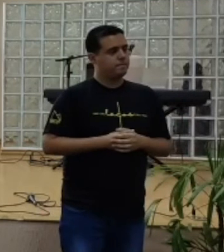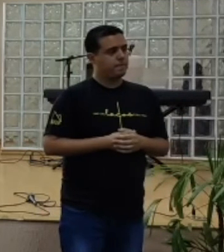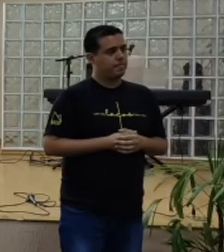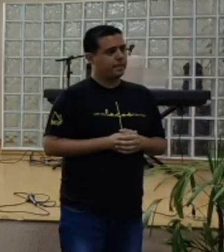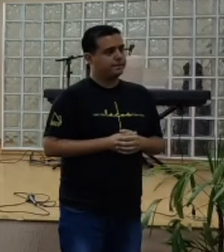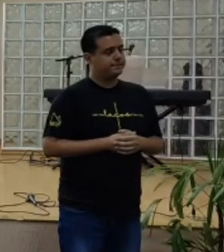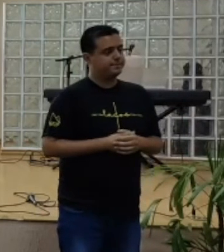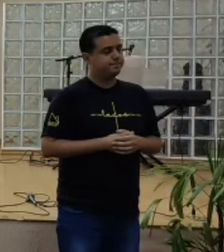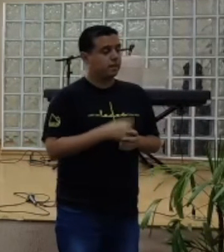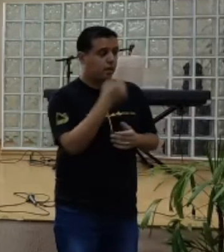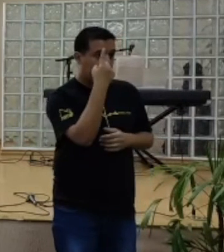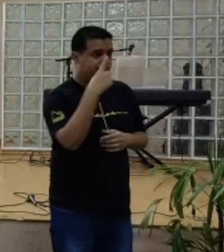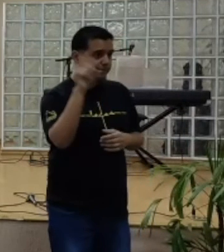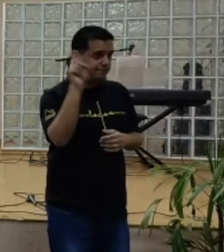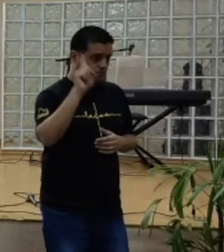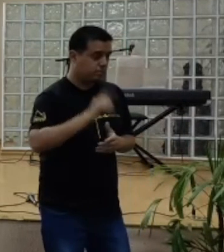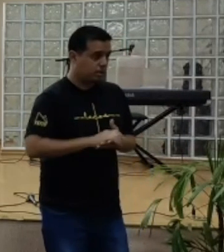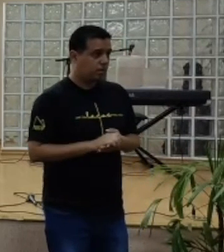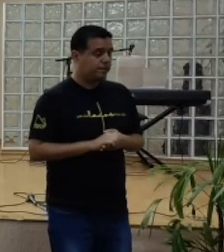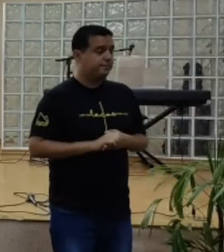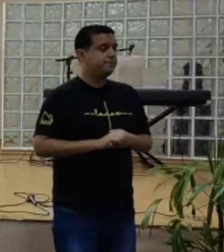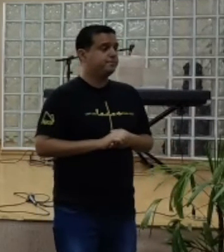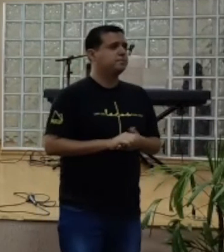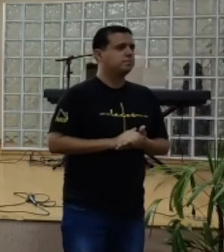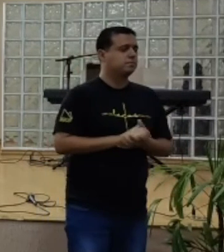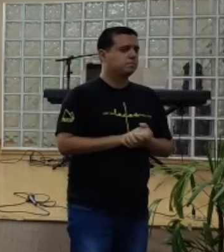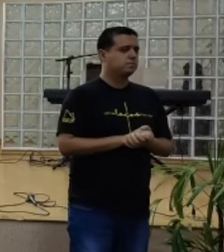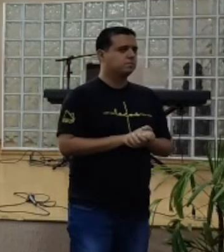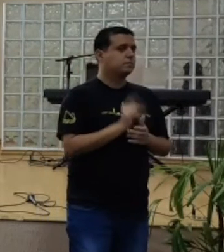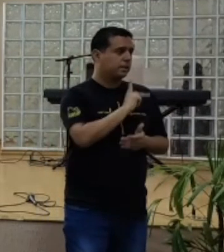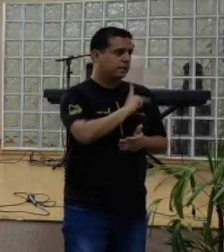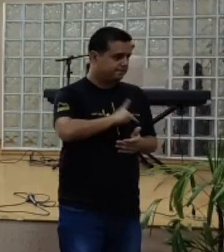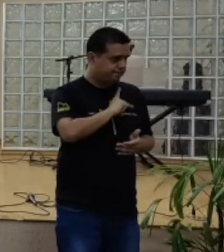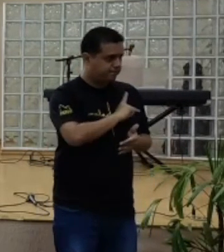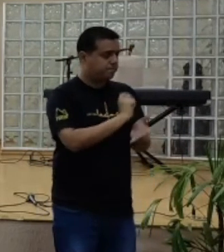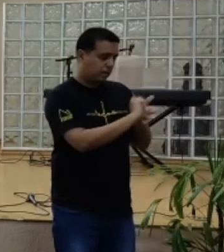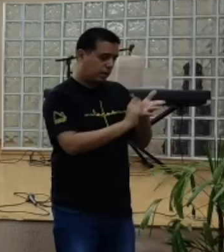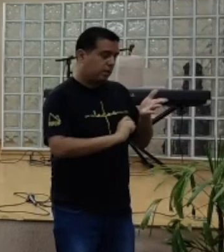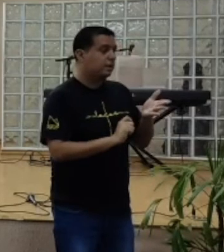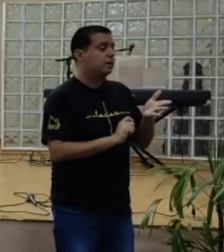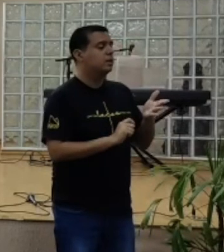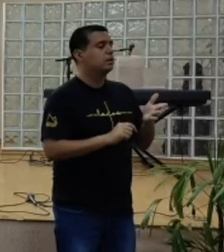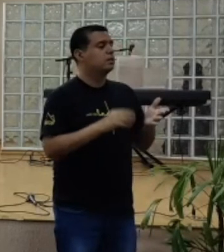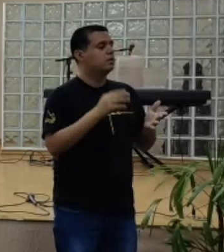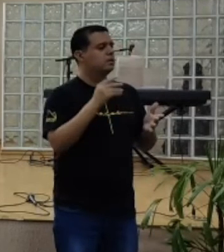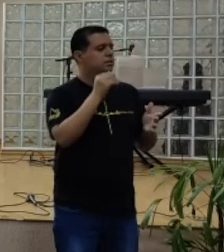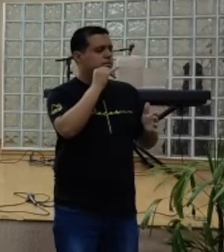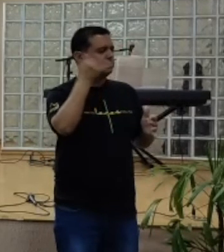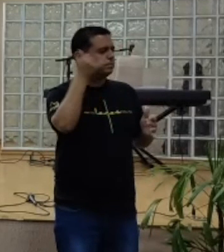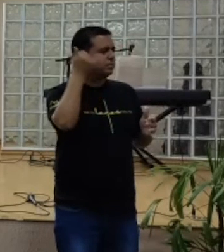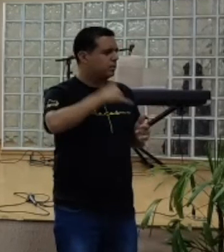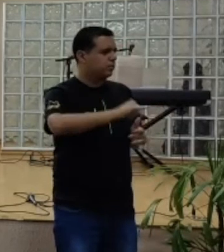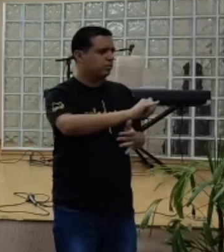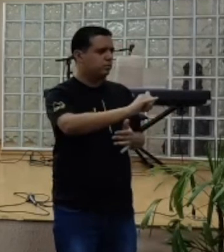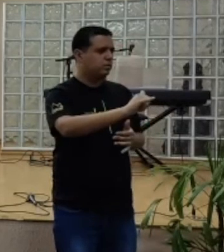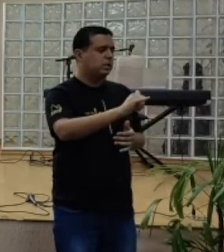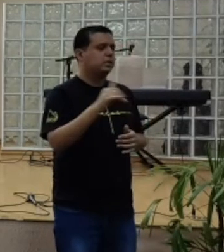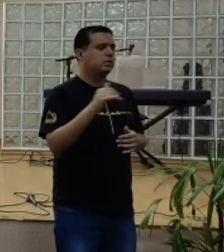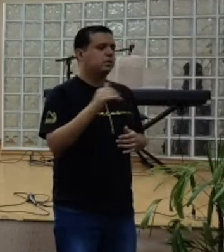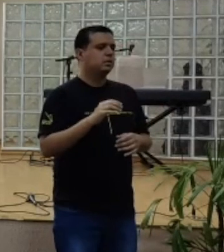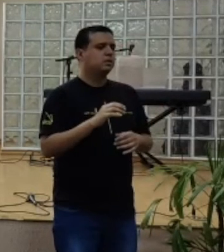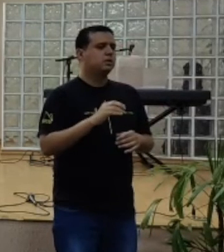fechar, ele vai citar uma profecia de Isaías 54. Alegre-se, ó